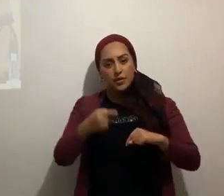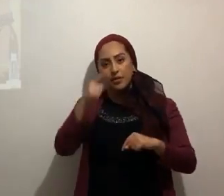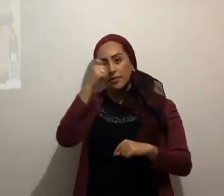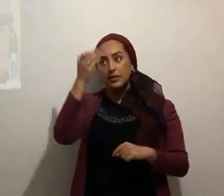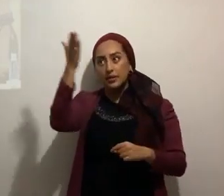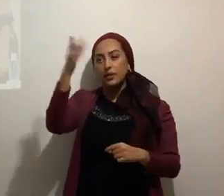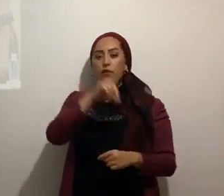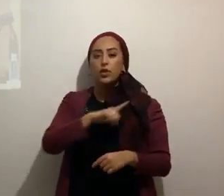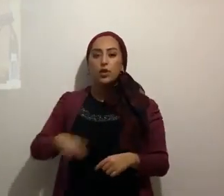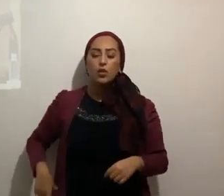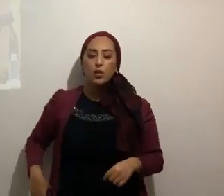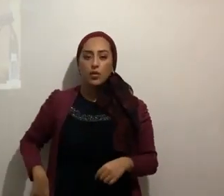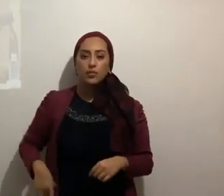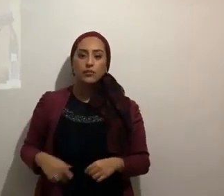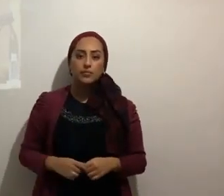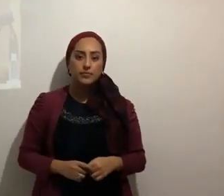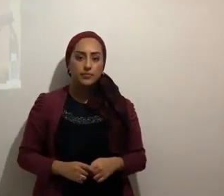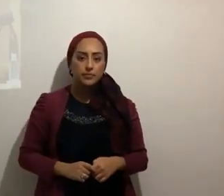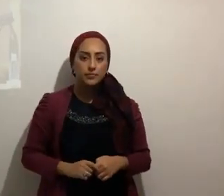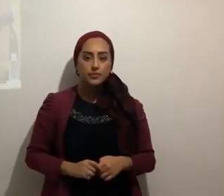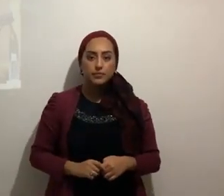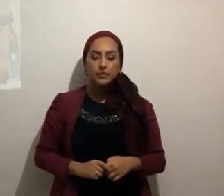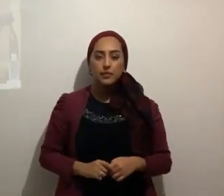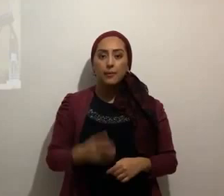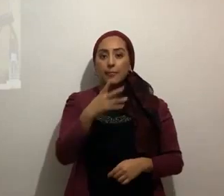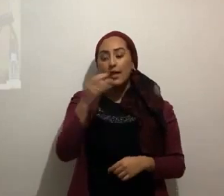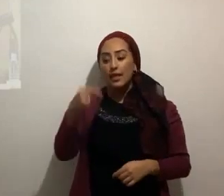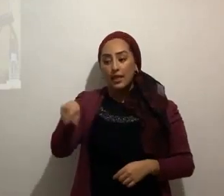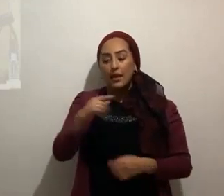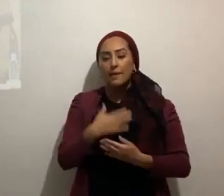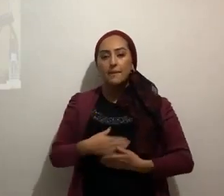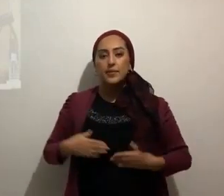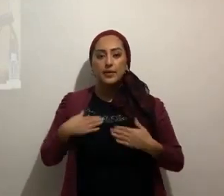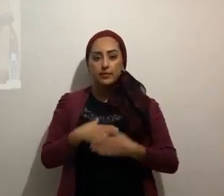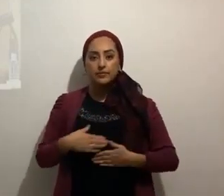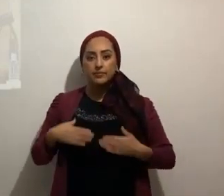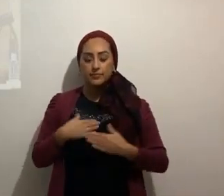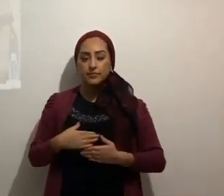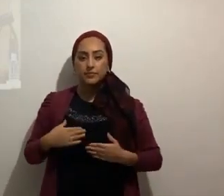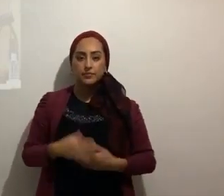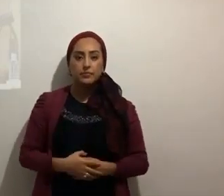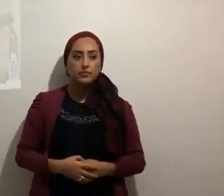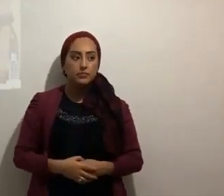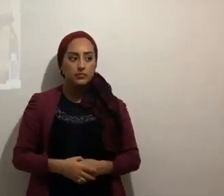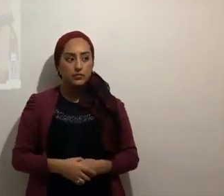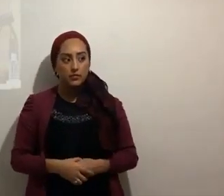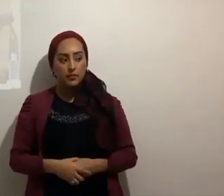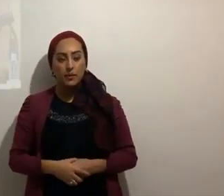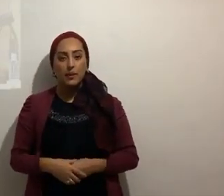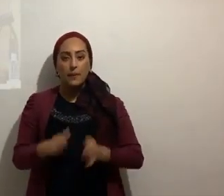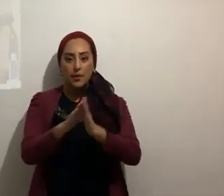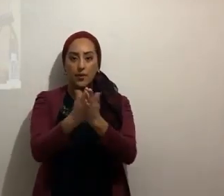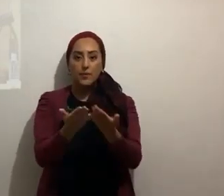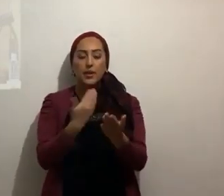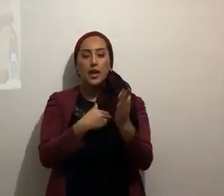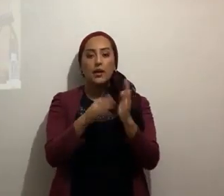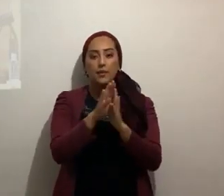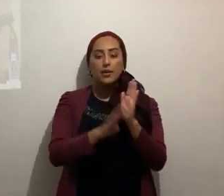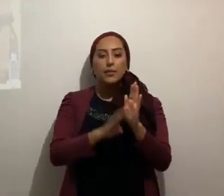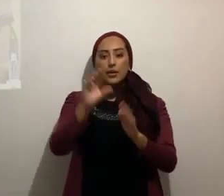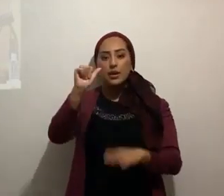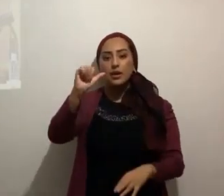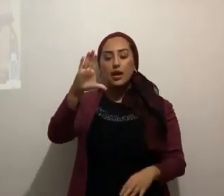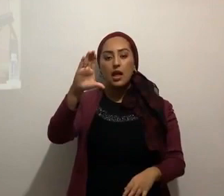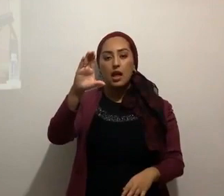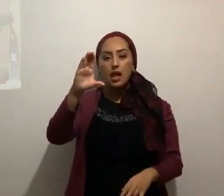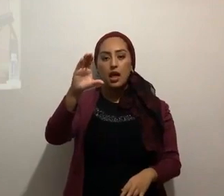del Señor, del Adón Yahshua Mashiach, y se gozaron. A ver, entonces vamos a ver en nuestras Biblias Hechos, por